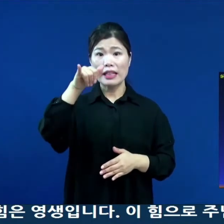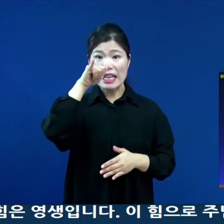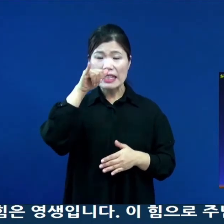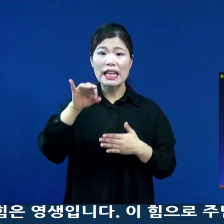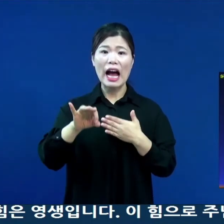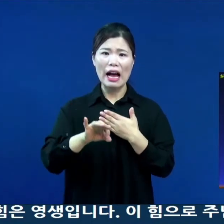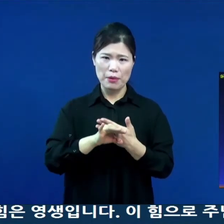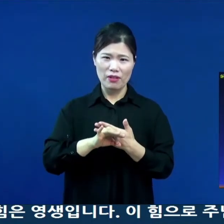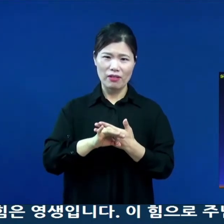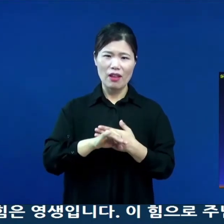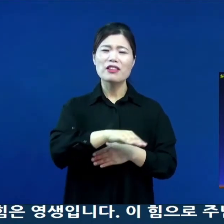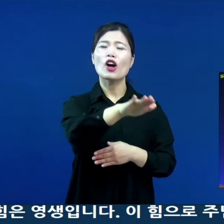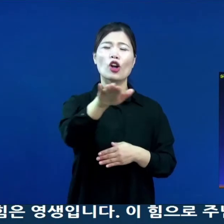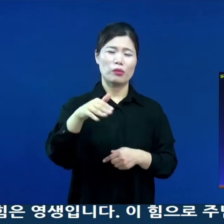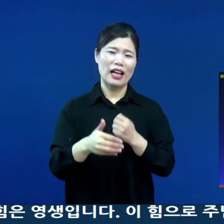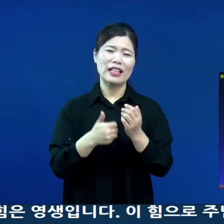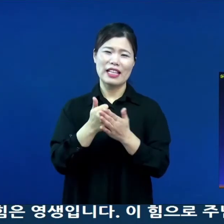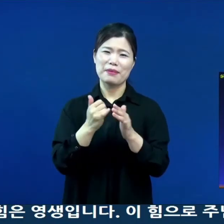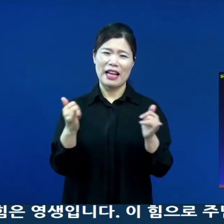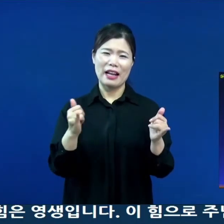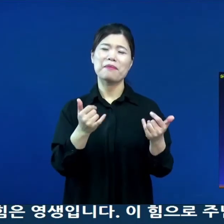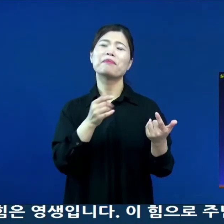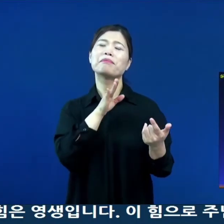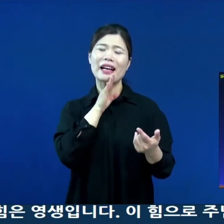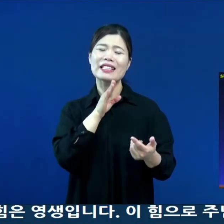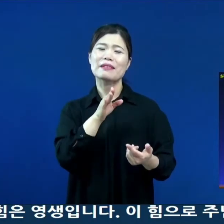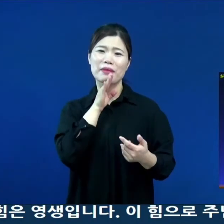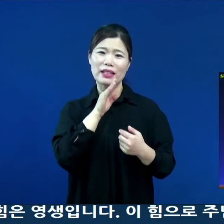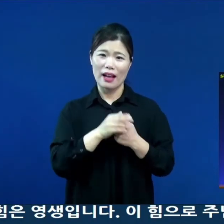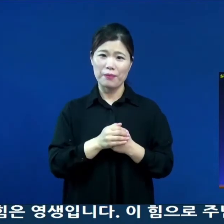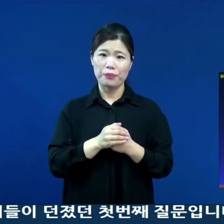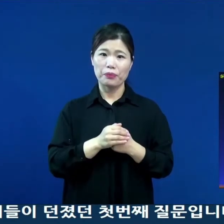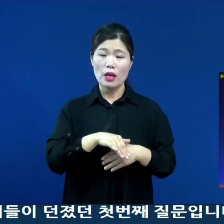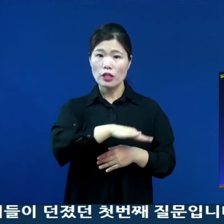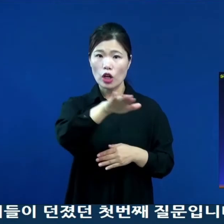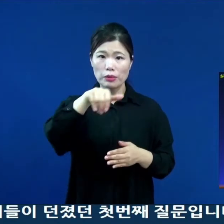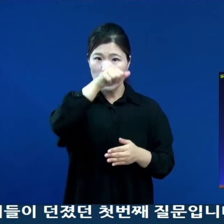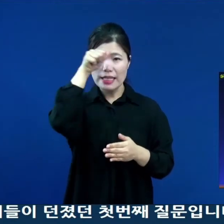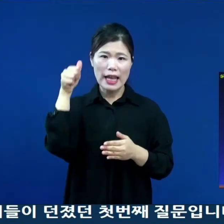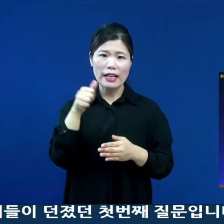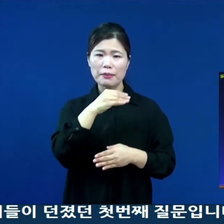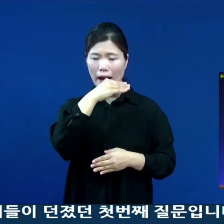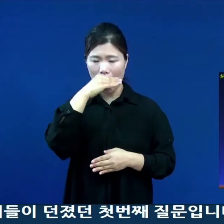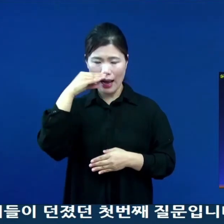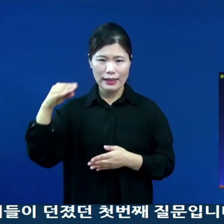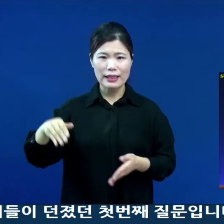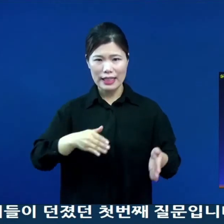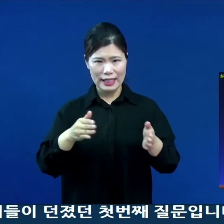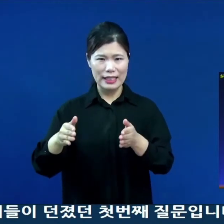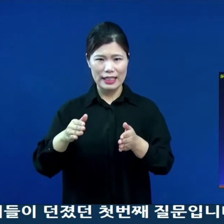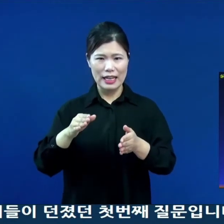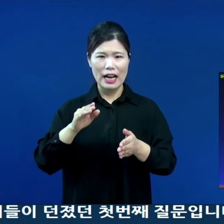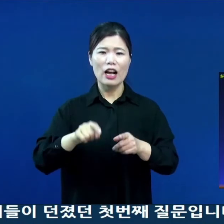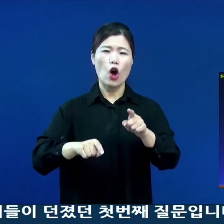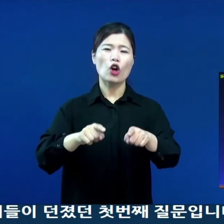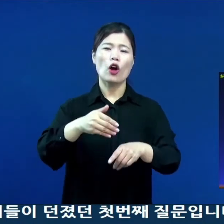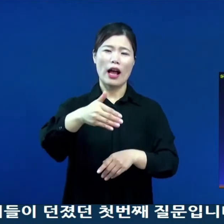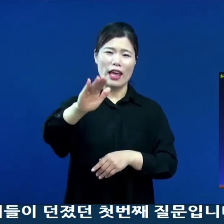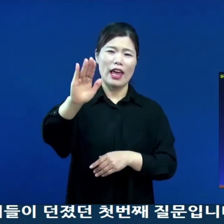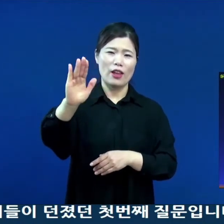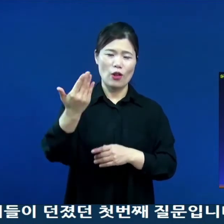하나님의 사람 맞습니다. 우리의 인생은 바른 길을 걸어가게 될 것입니다. 하나님의